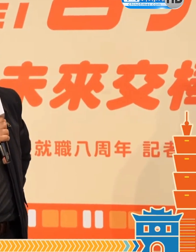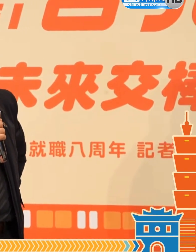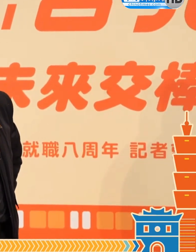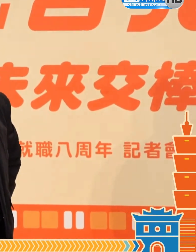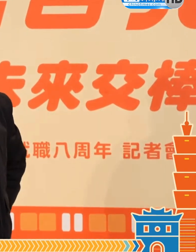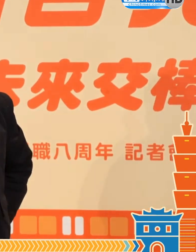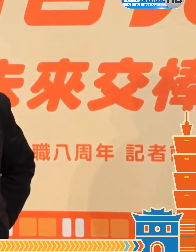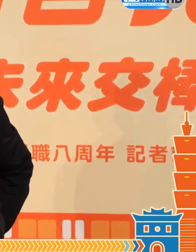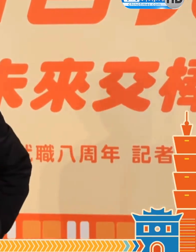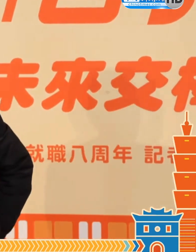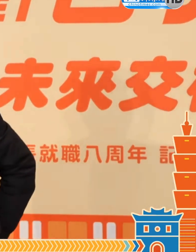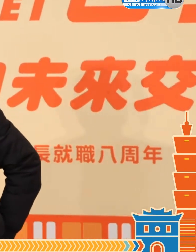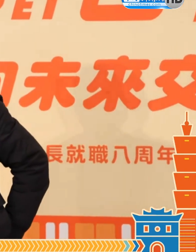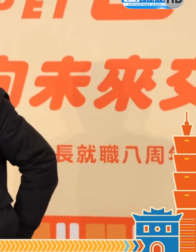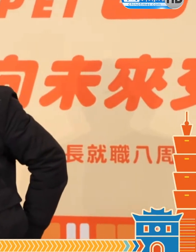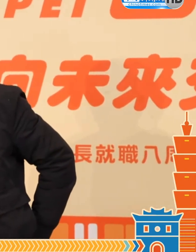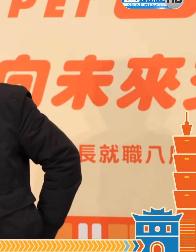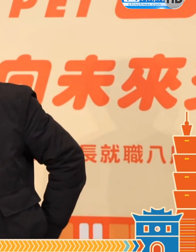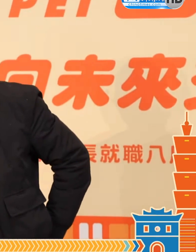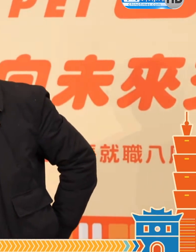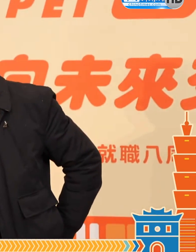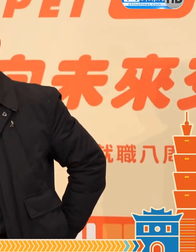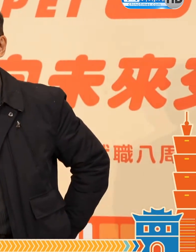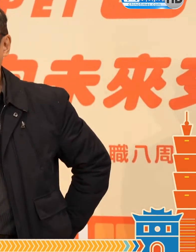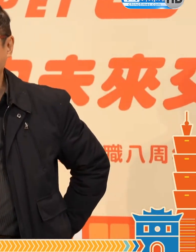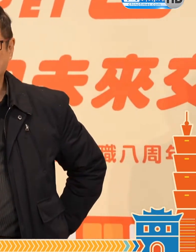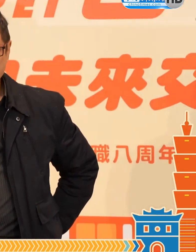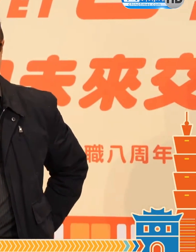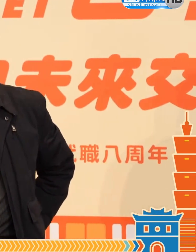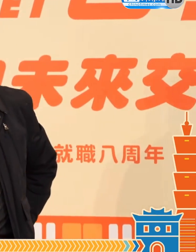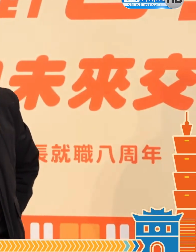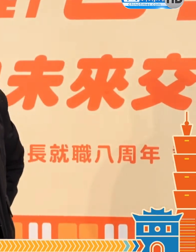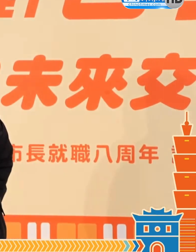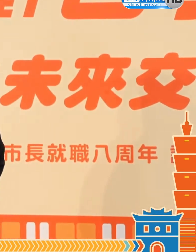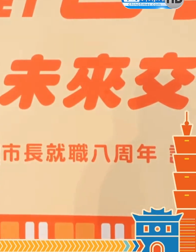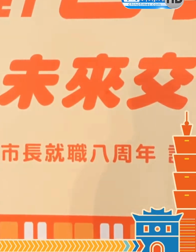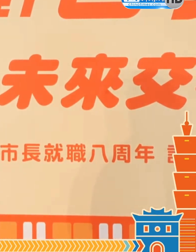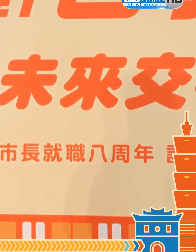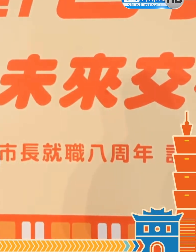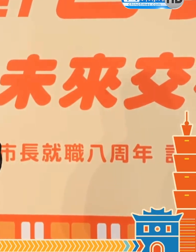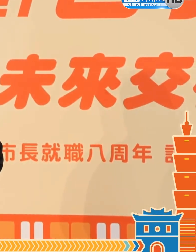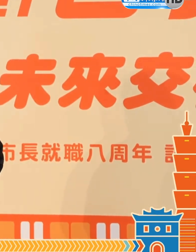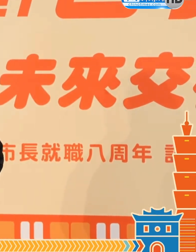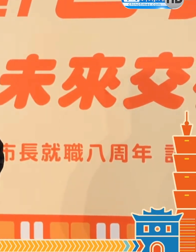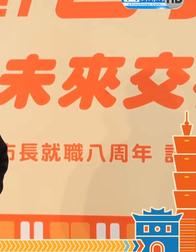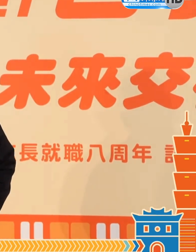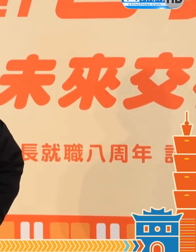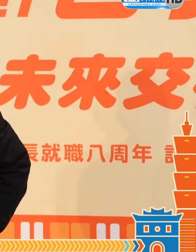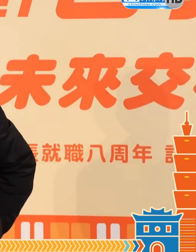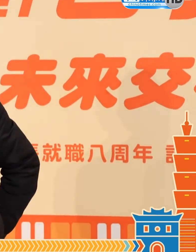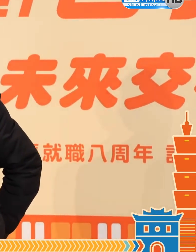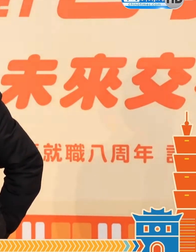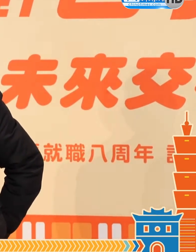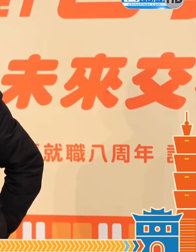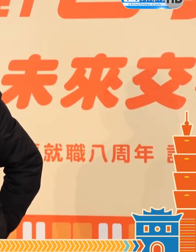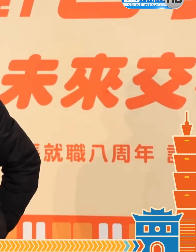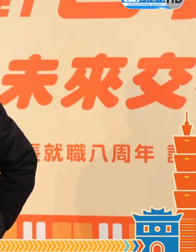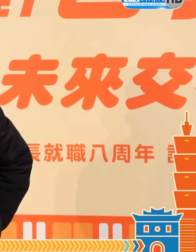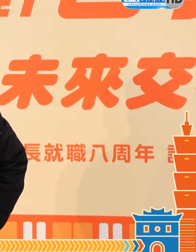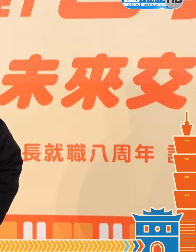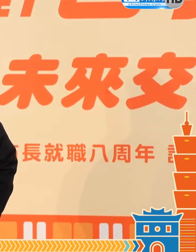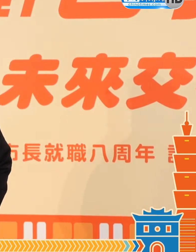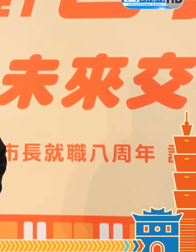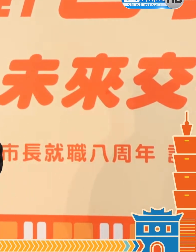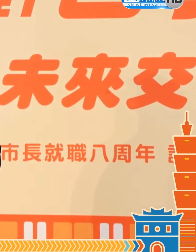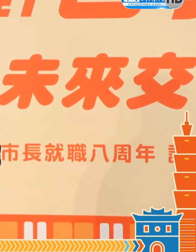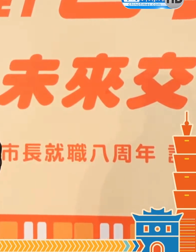常授权。那这8年来，其实我们做了很多突破跟创新。 在创新创业，我们率全国